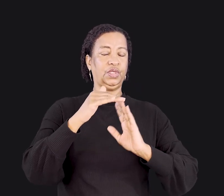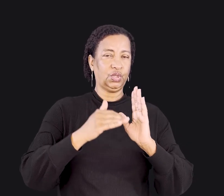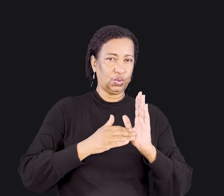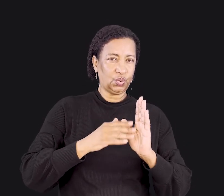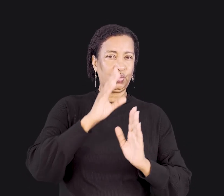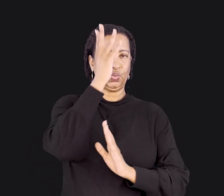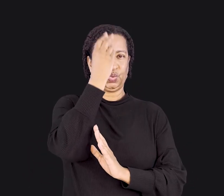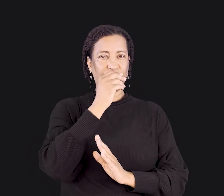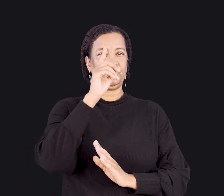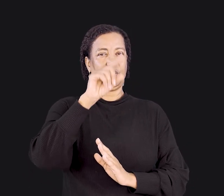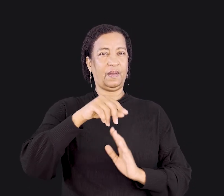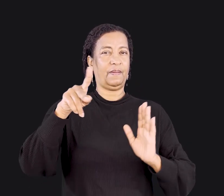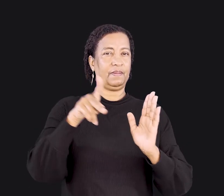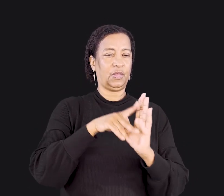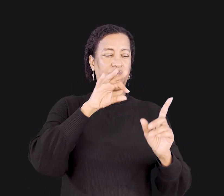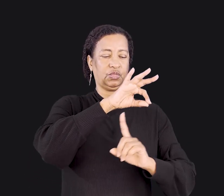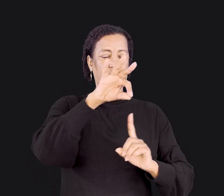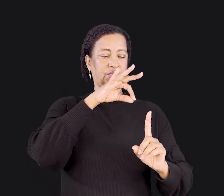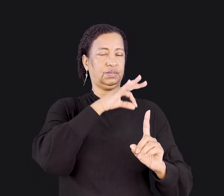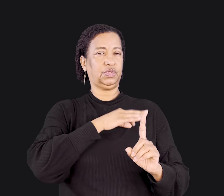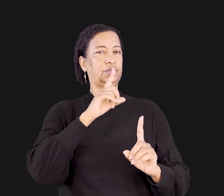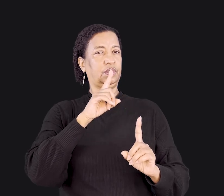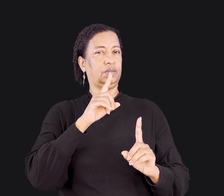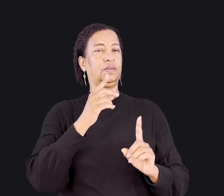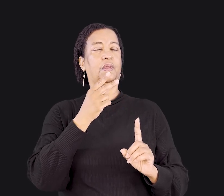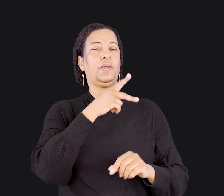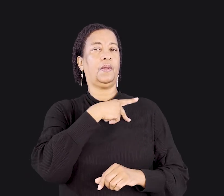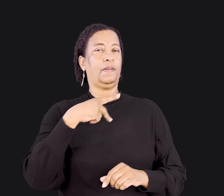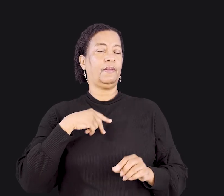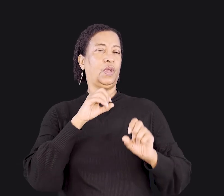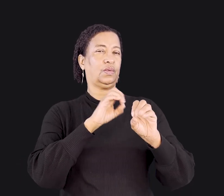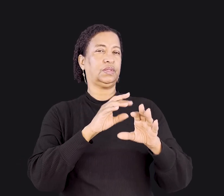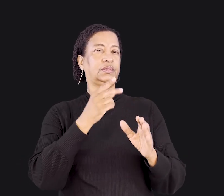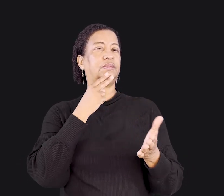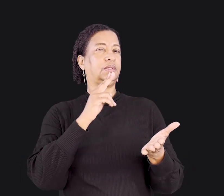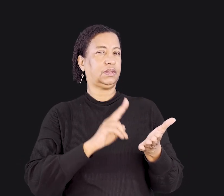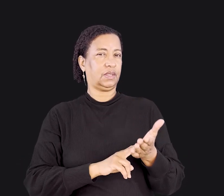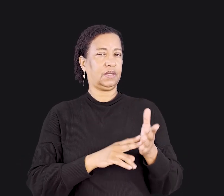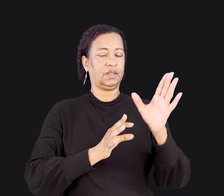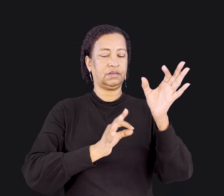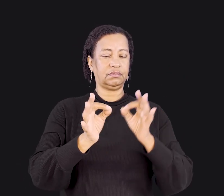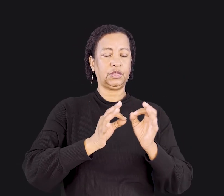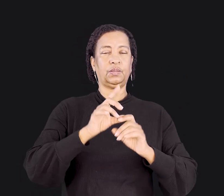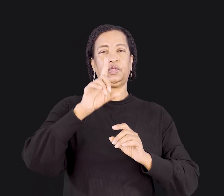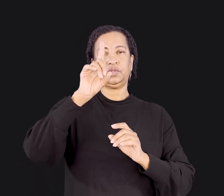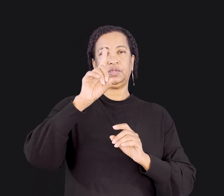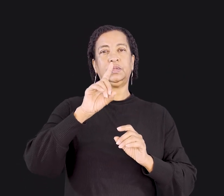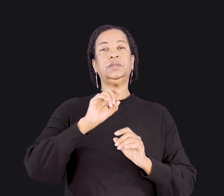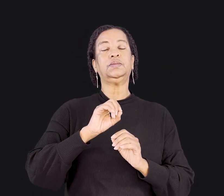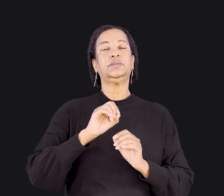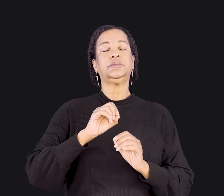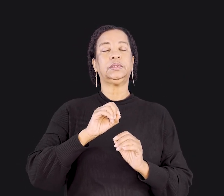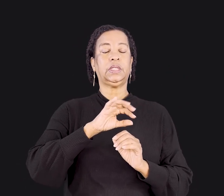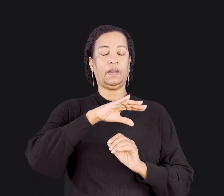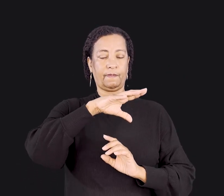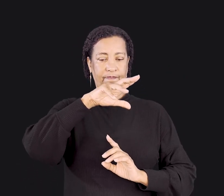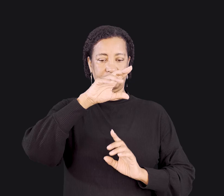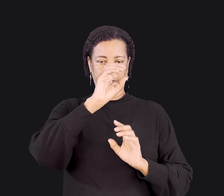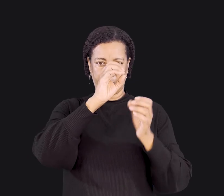do Espírito Santo, Paulo ensina nessa carta que o plano de Deus é que a igreja, nessa dimensão espiritual em Cristo, seja